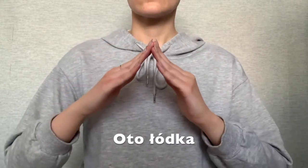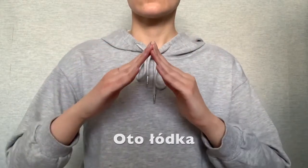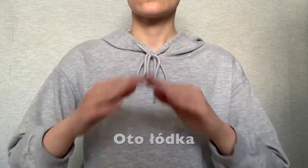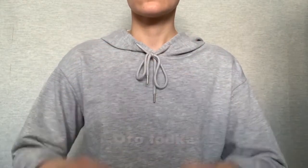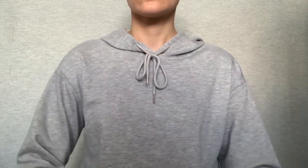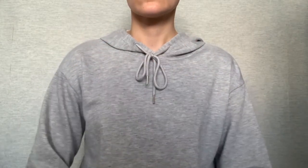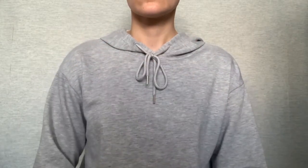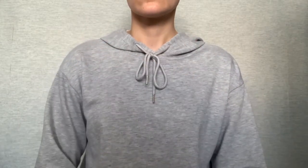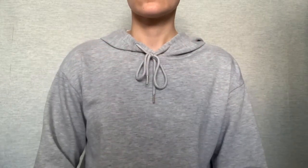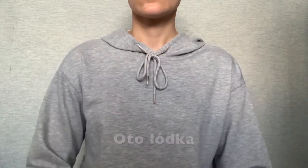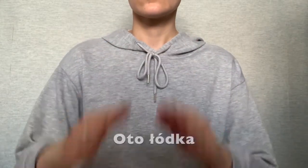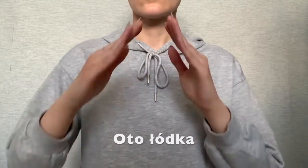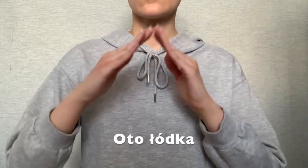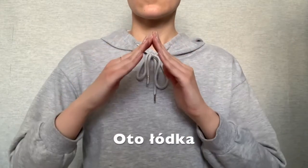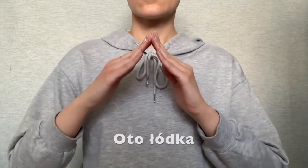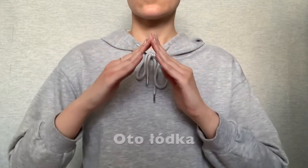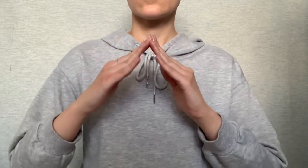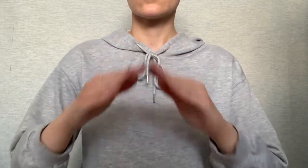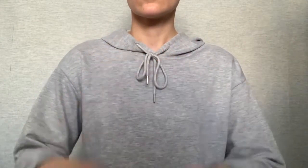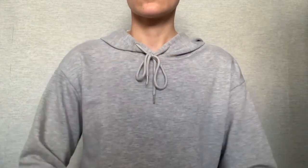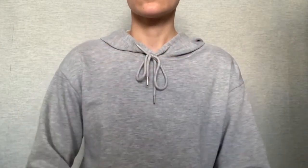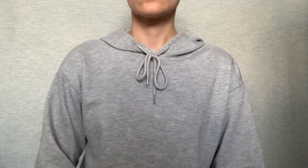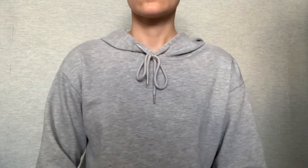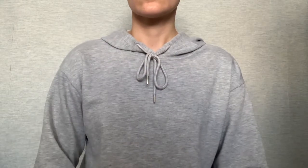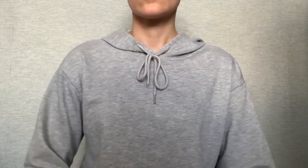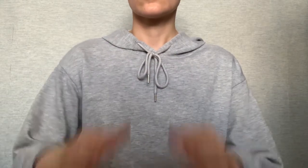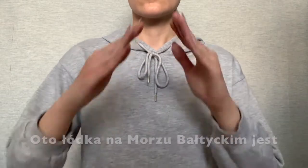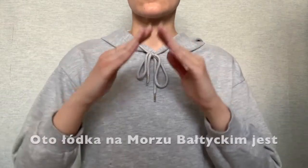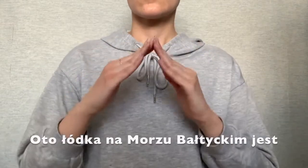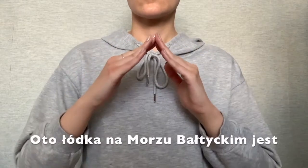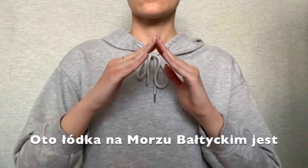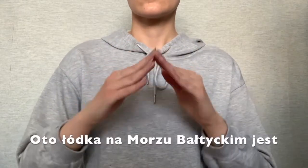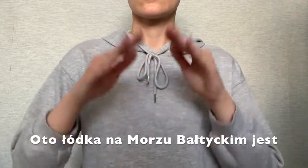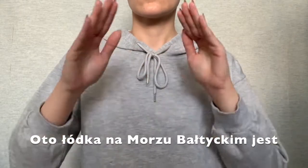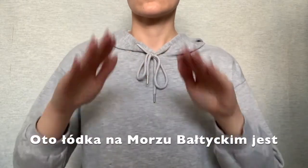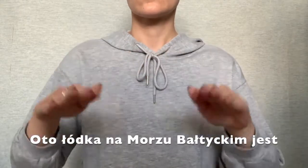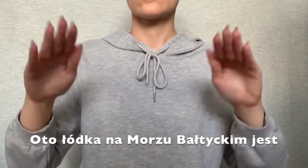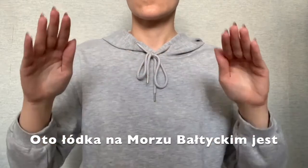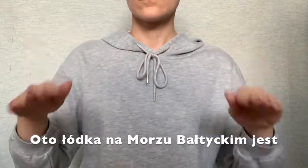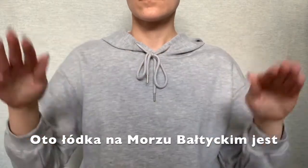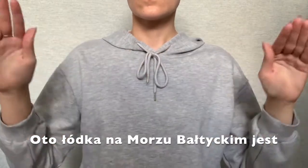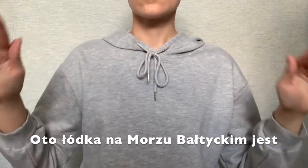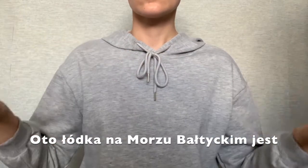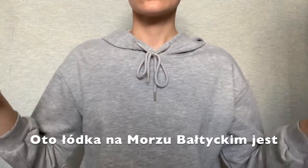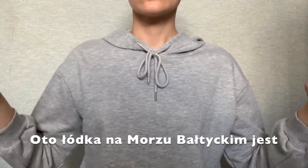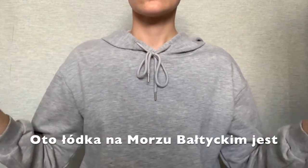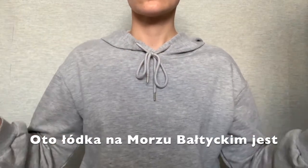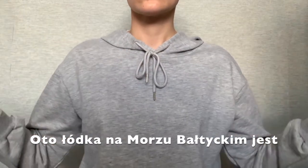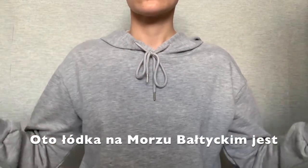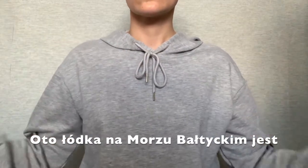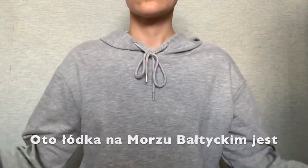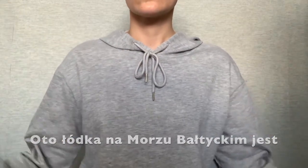łódka, oto łódka. Oto łódka na Morzu Bałtyckim